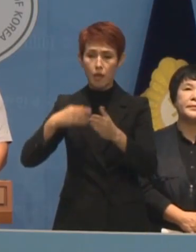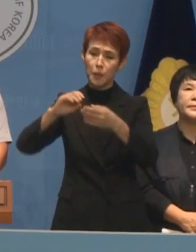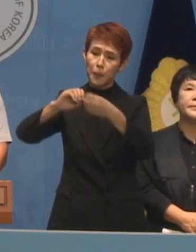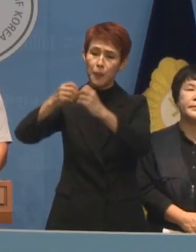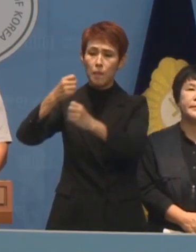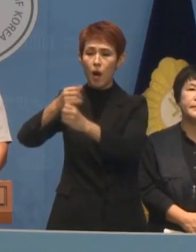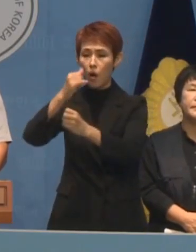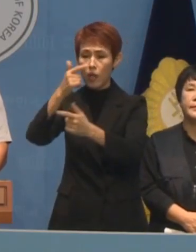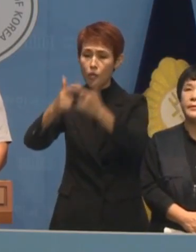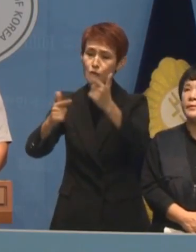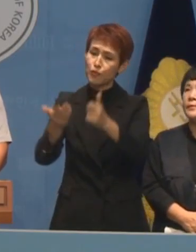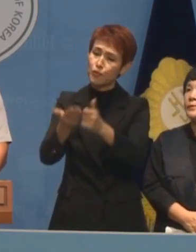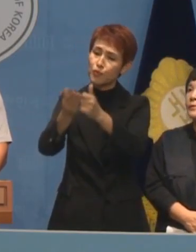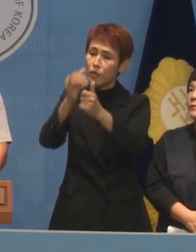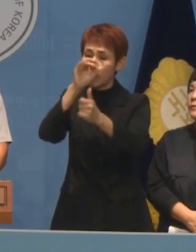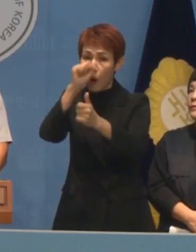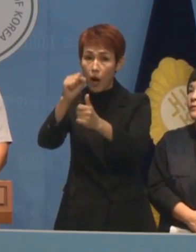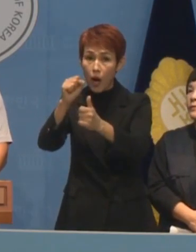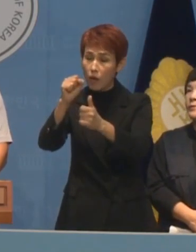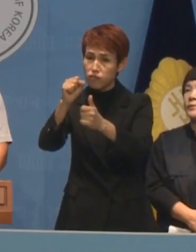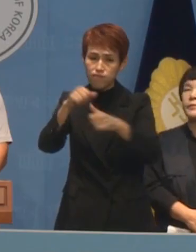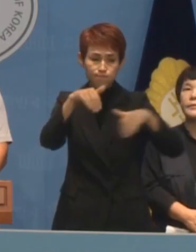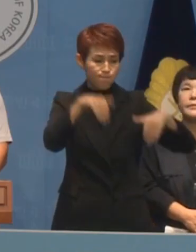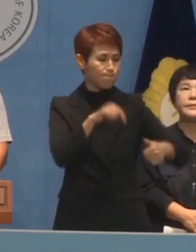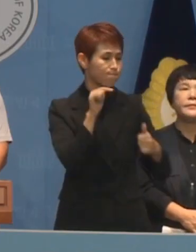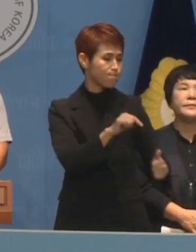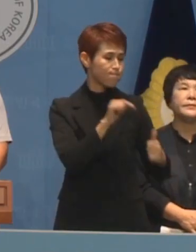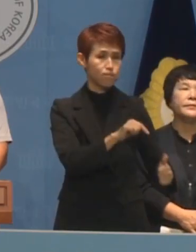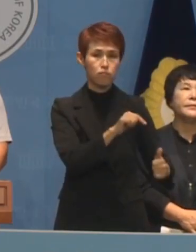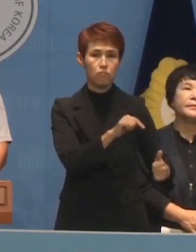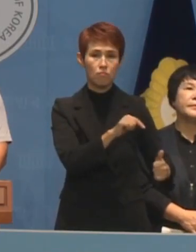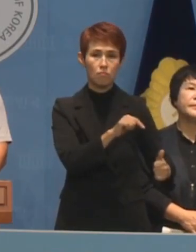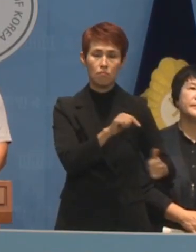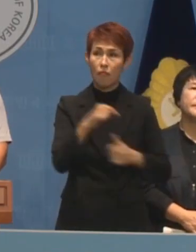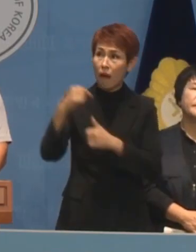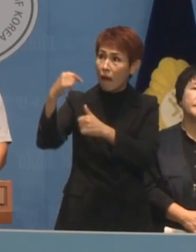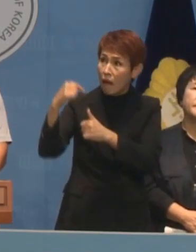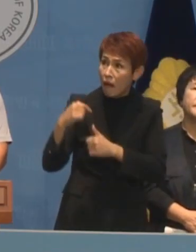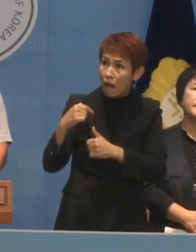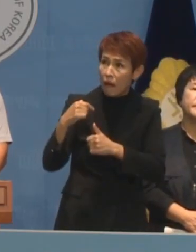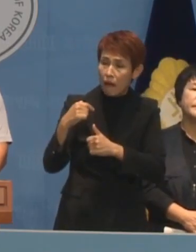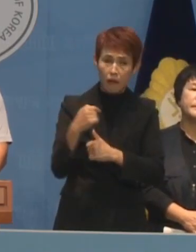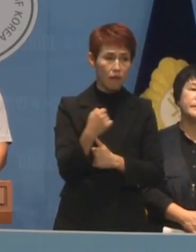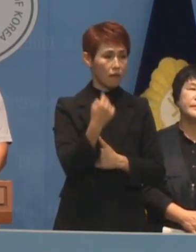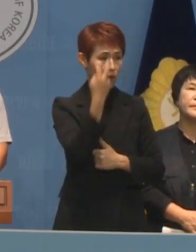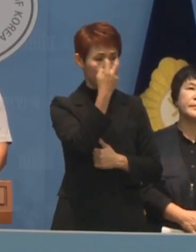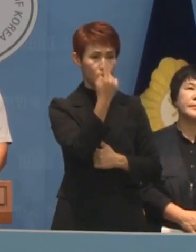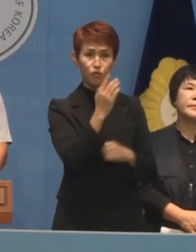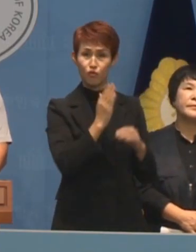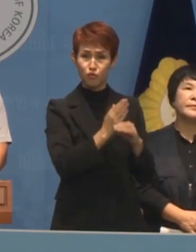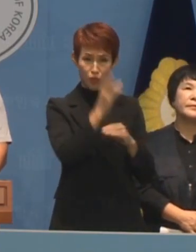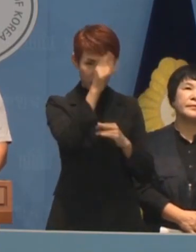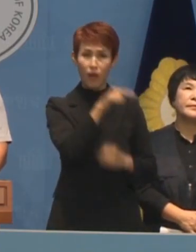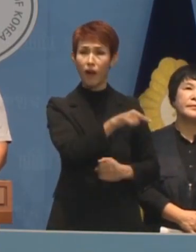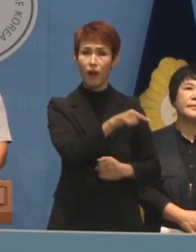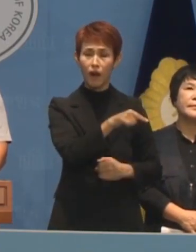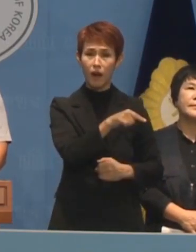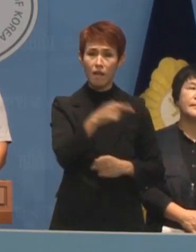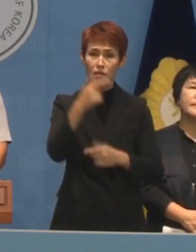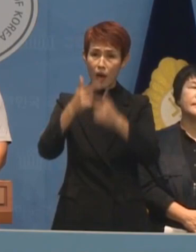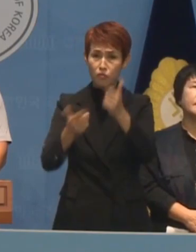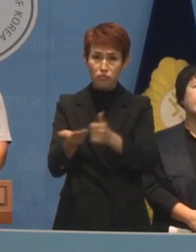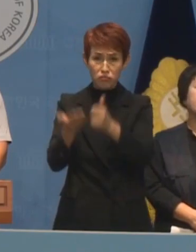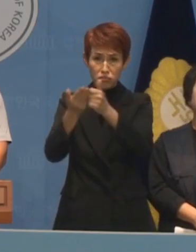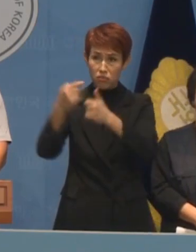이 과장은 이 일을 부하 직원들에게 강요했습니다. 강요당한 직원은 경비근무를 쓰고 있는 청원경찰들이었습니다.